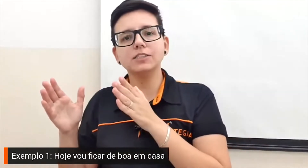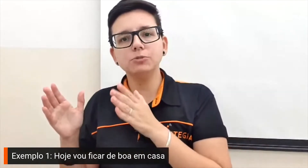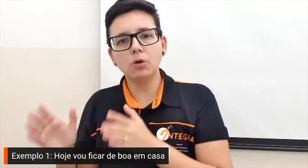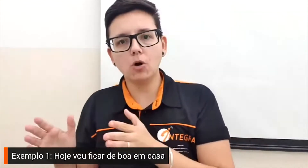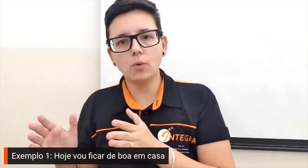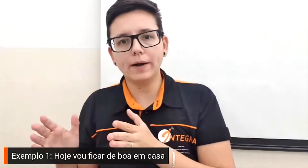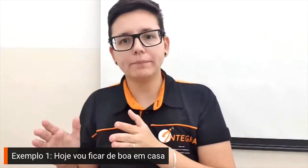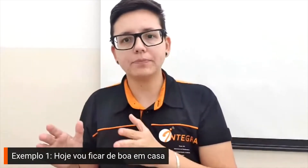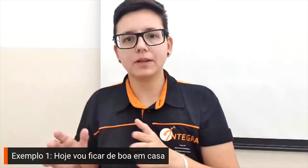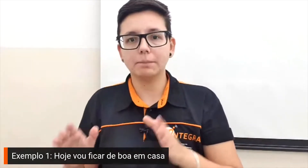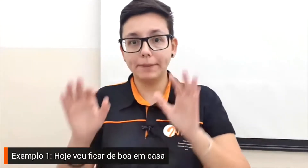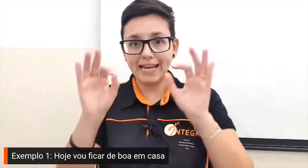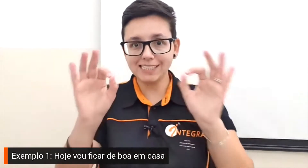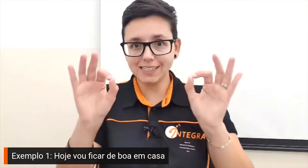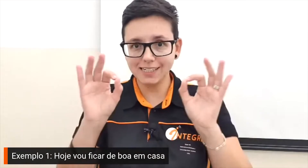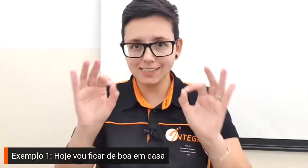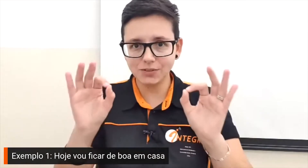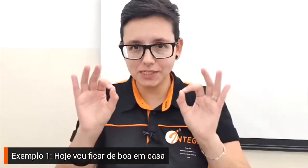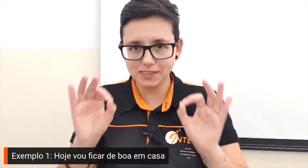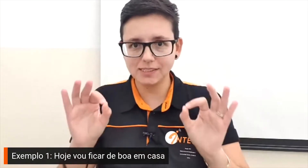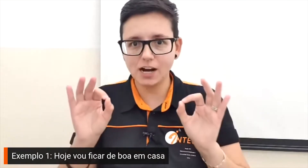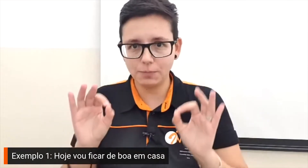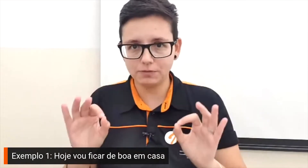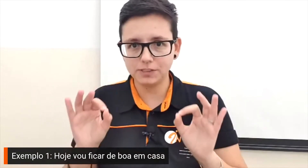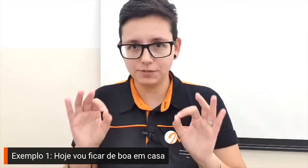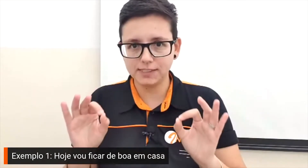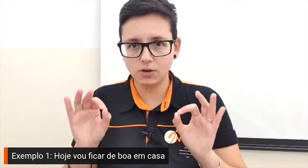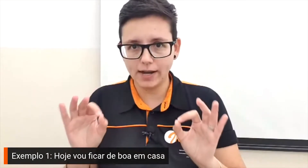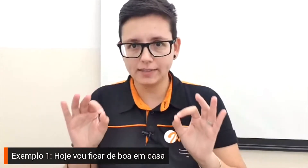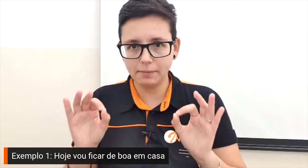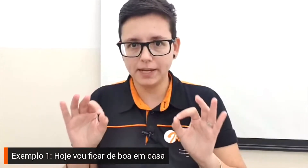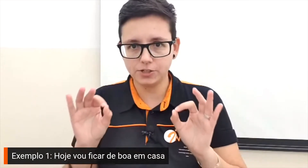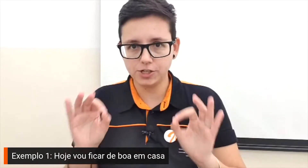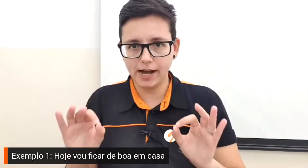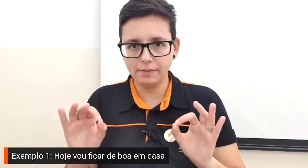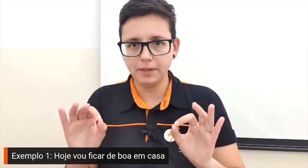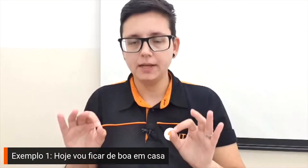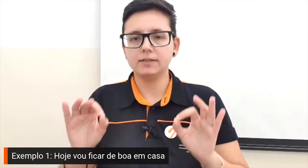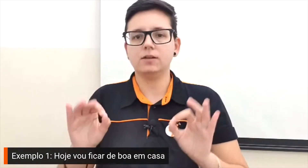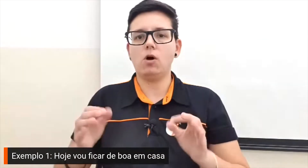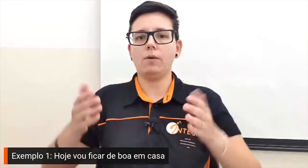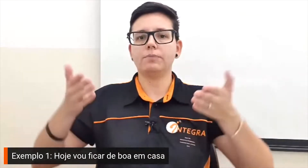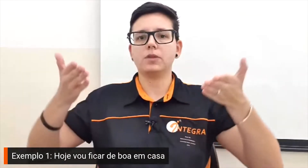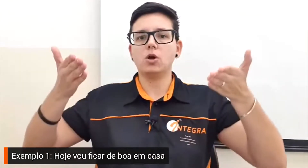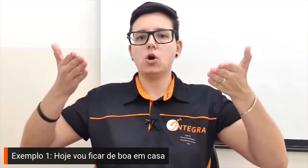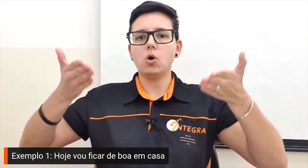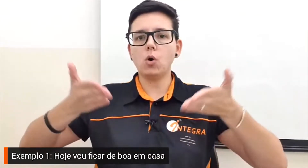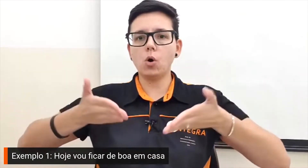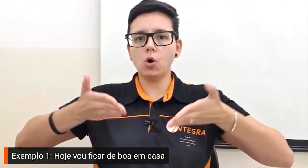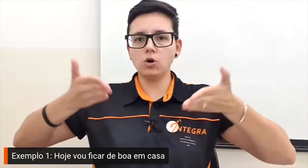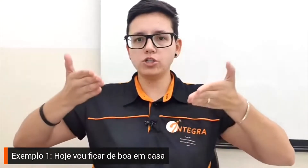de boa. Presta atenção nesse sinal para você fazer corretamente, tá? Então, ó.